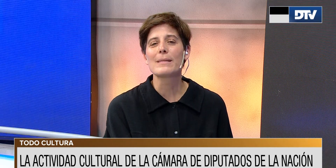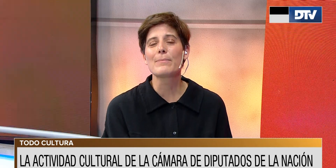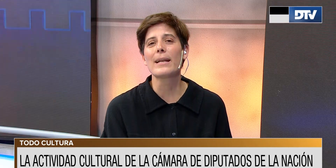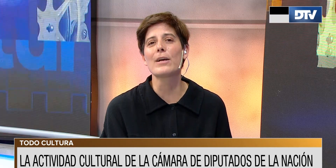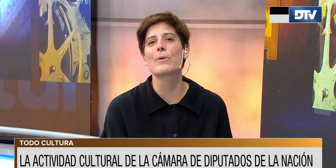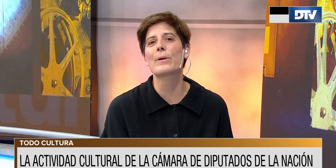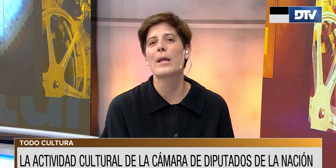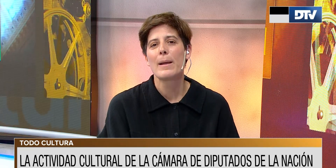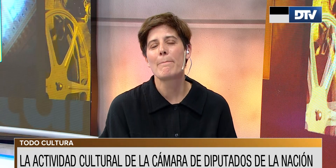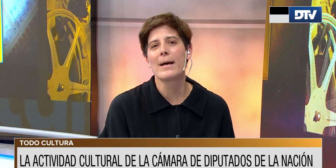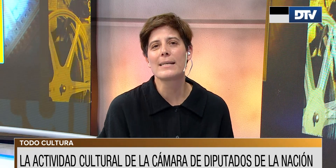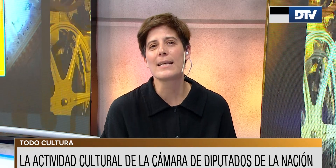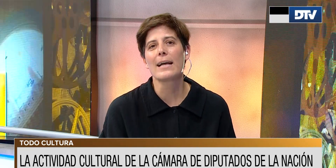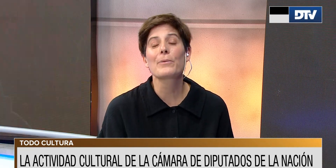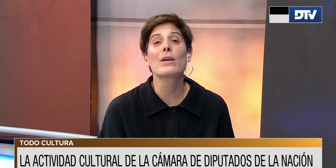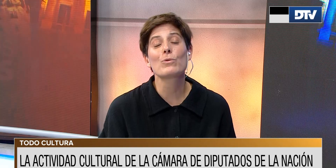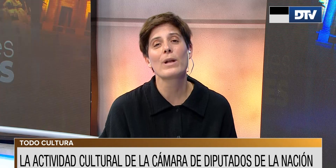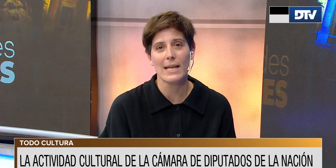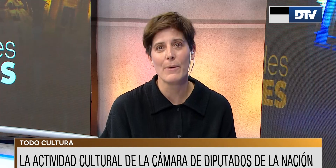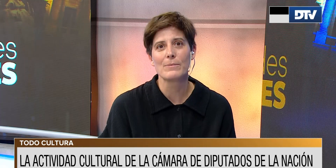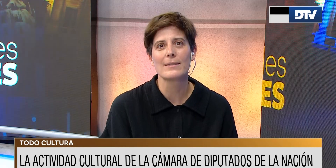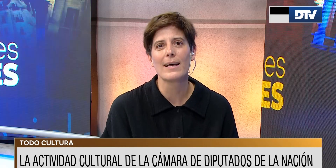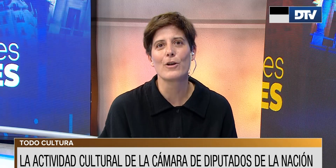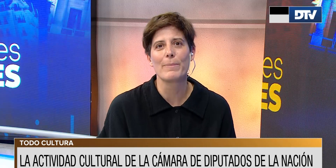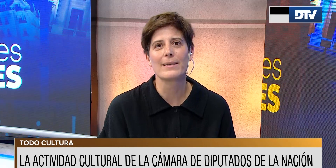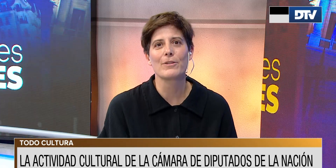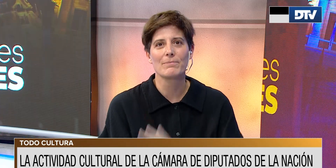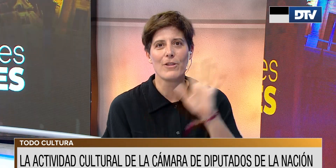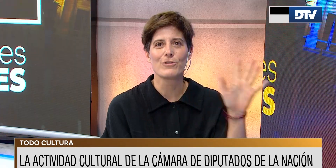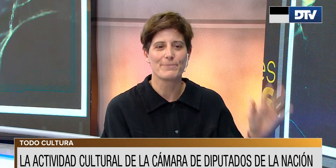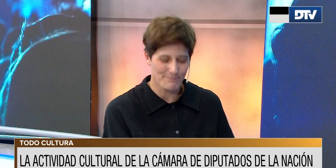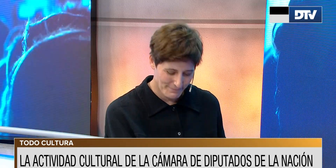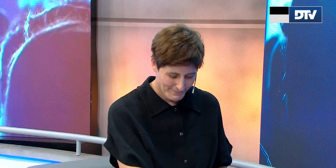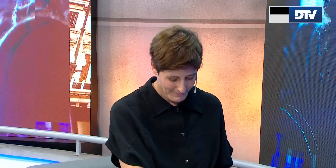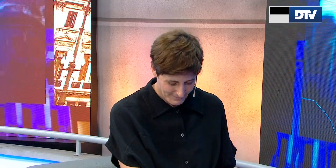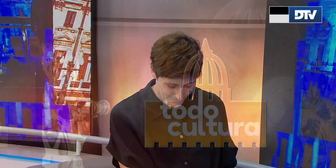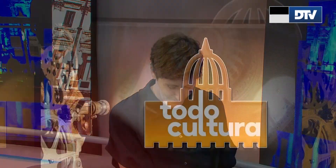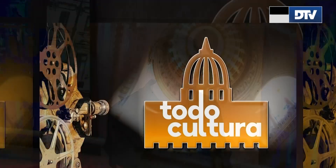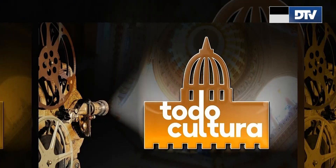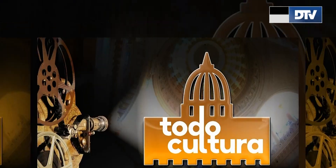la próxima semana con más actividades culturales que les vamos a estar compartiendo. Adiós.